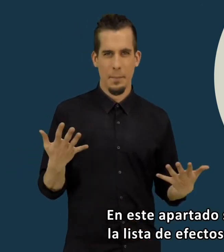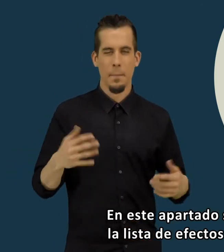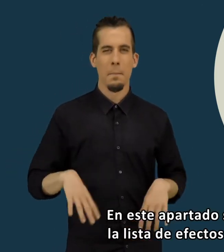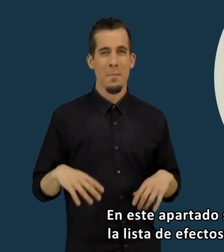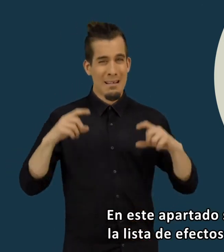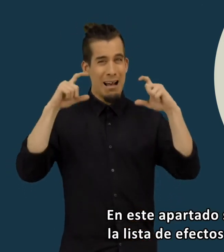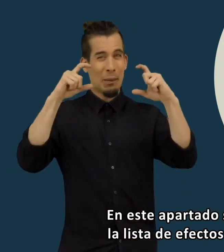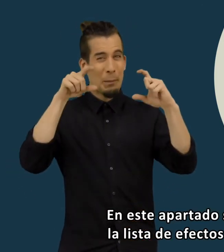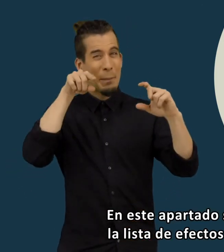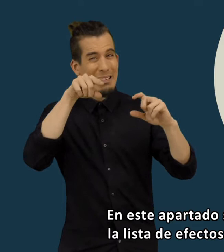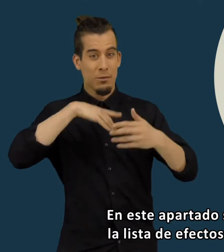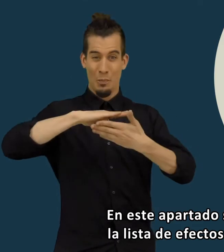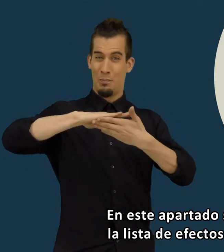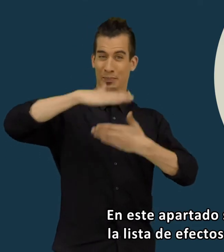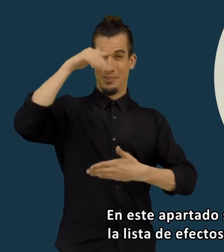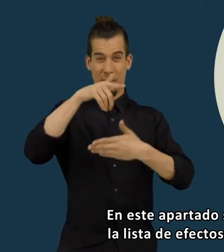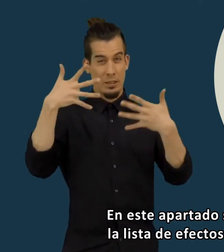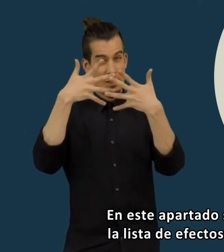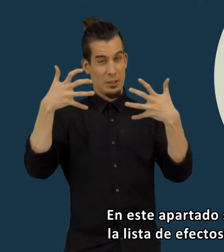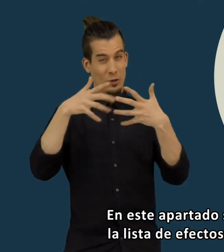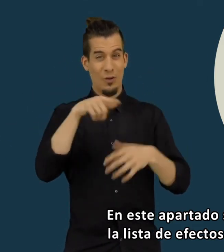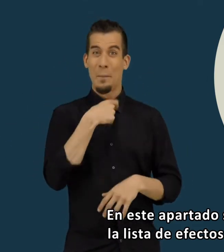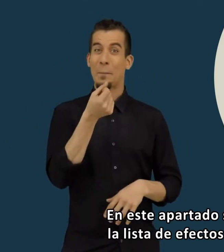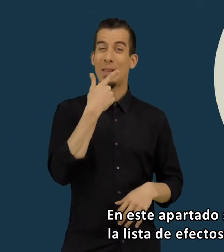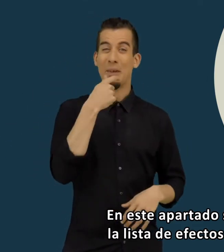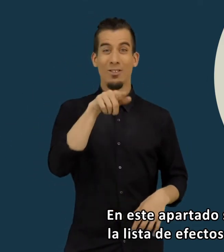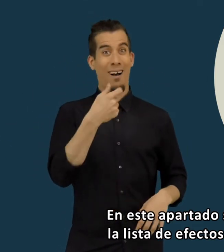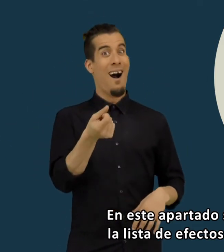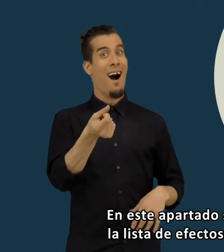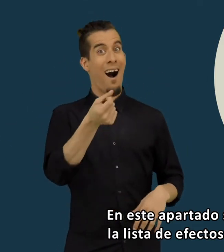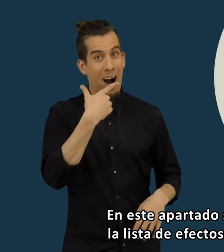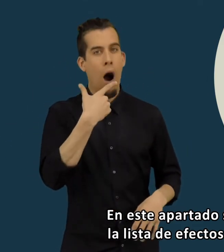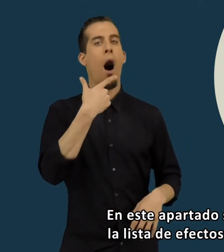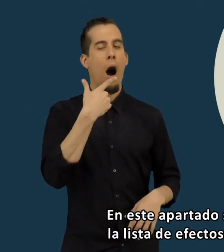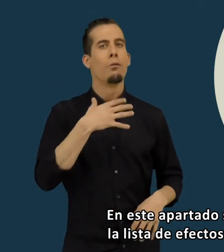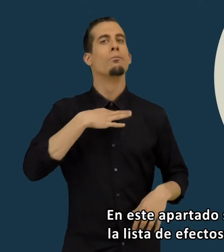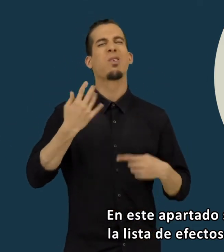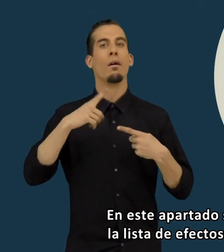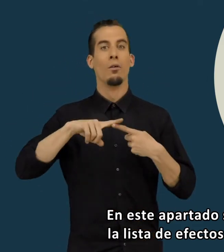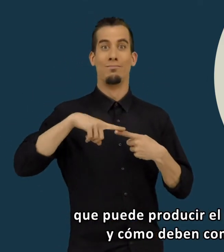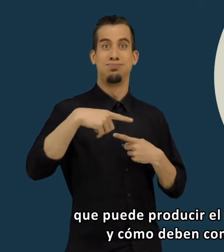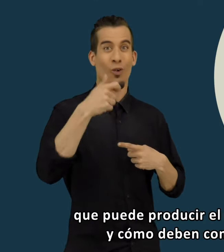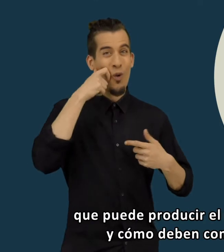En este apartado se detalla la lista de efectos adversos que puede producir el